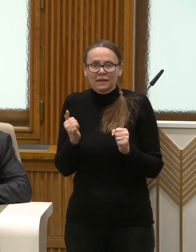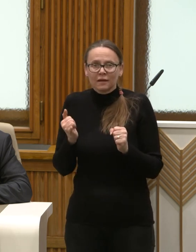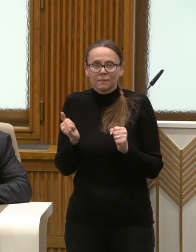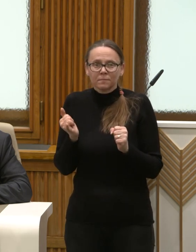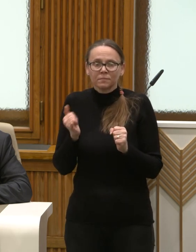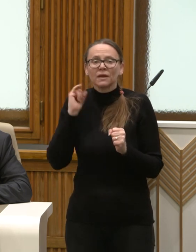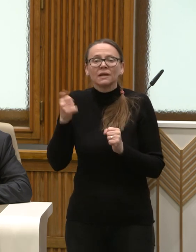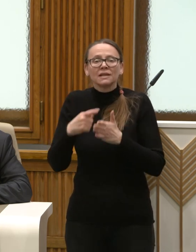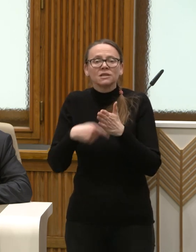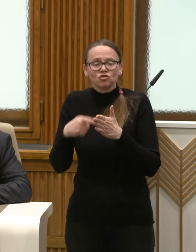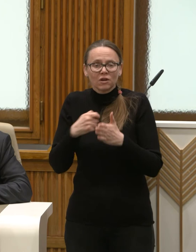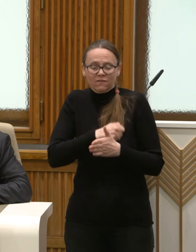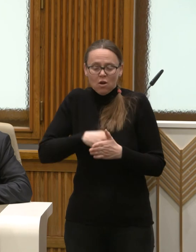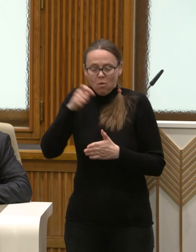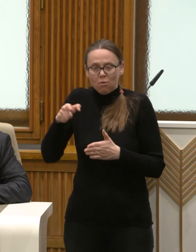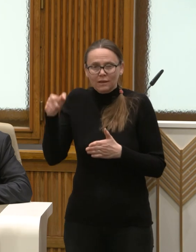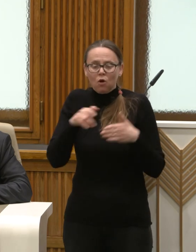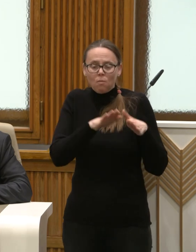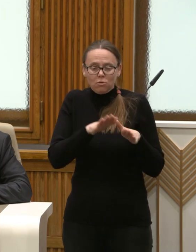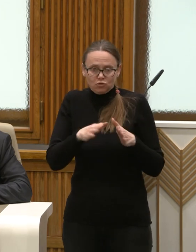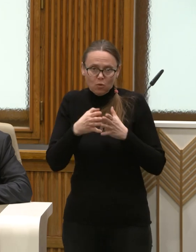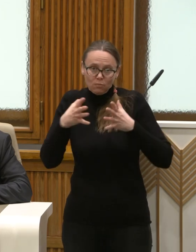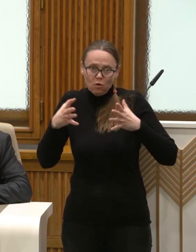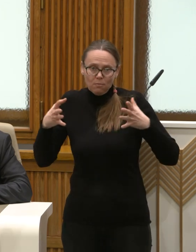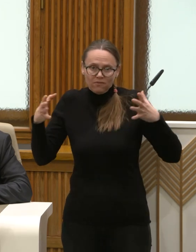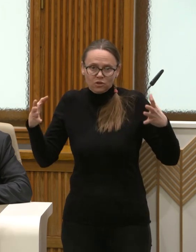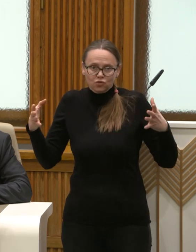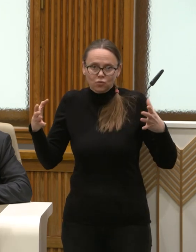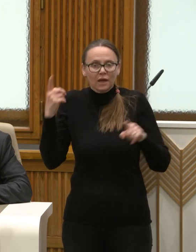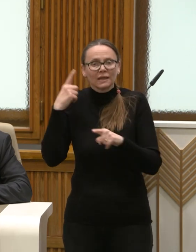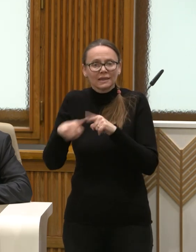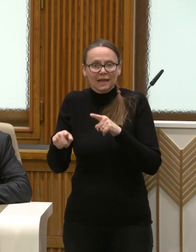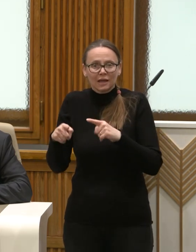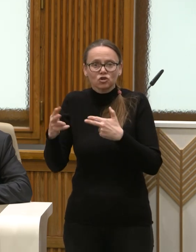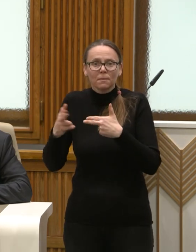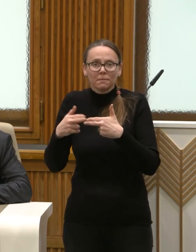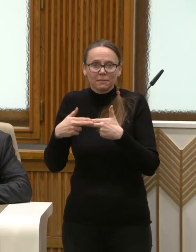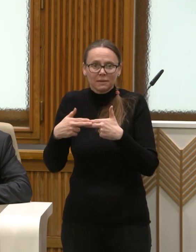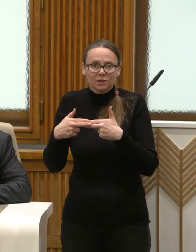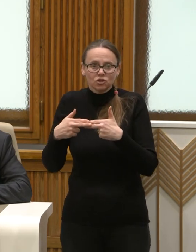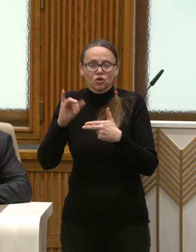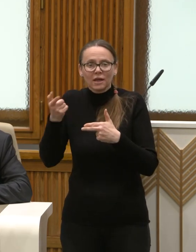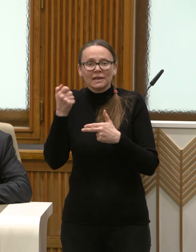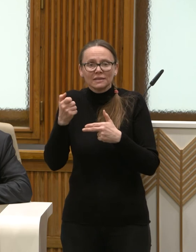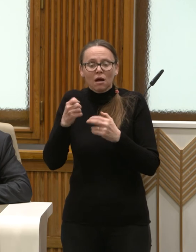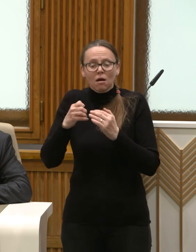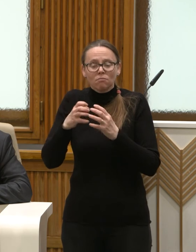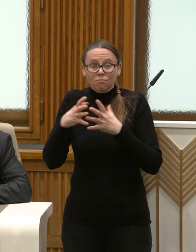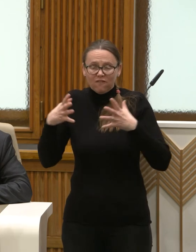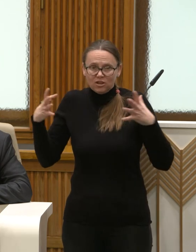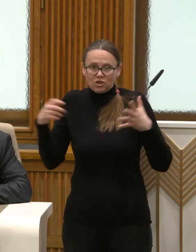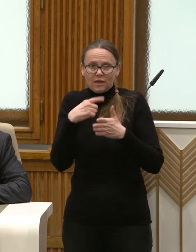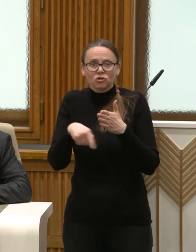se število bolnikov postopno povečuje. Delež približno je iz naraščanja števila